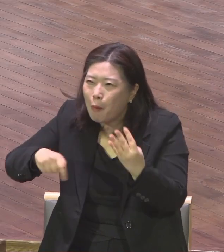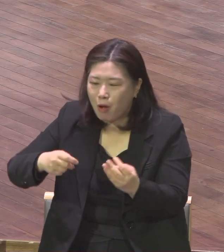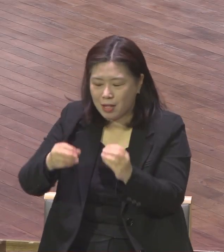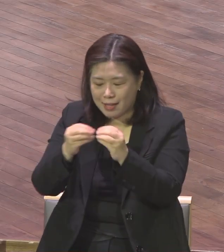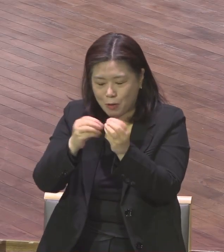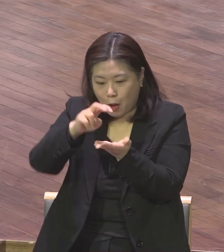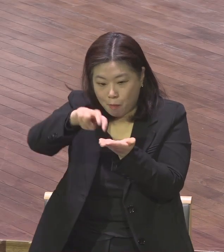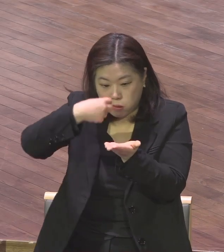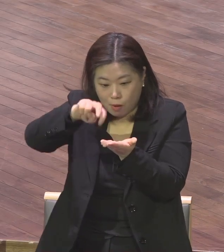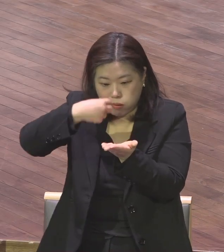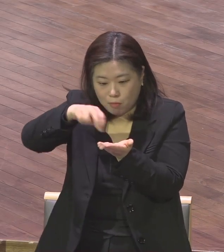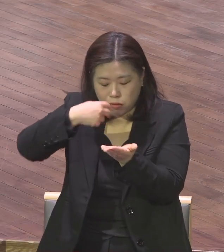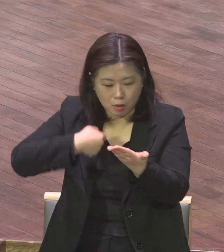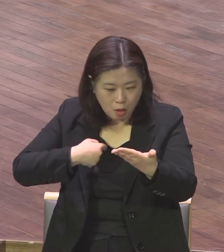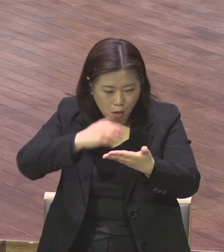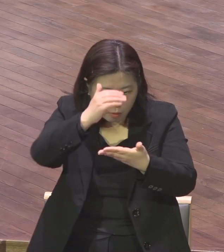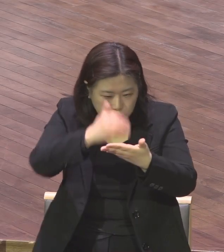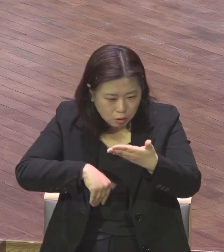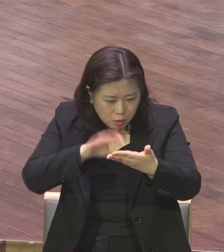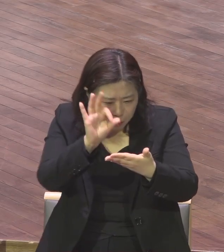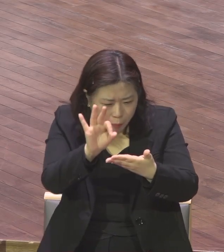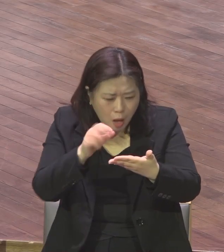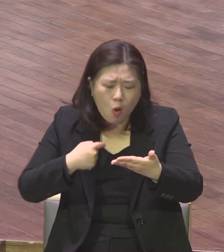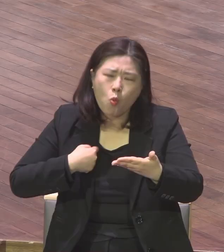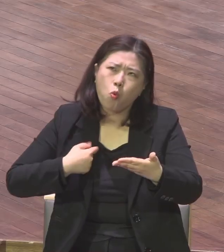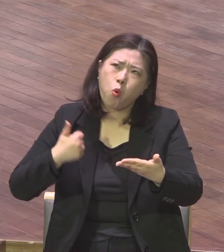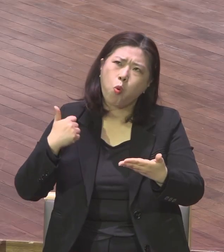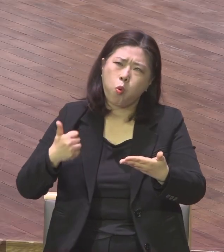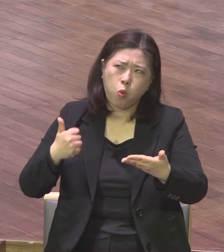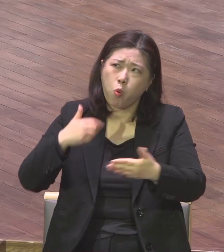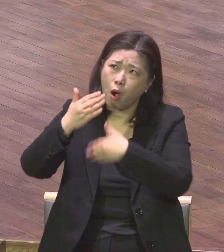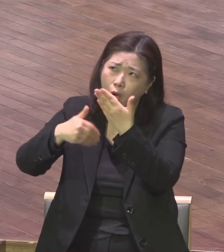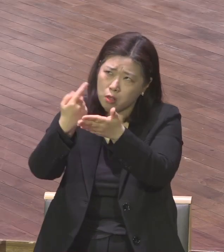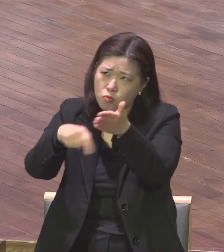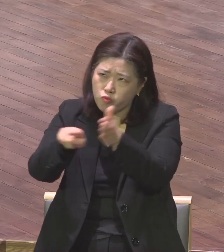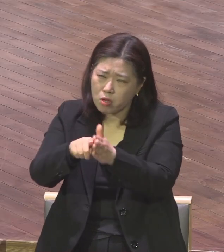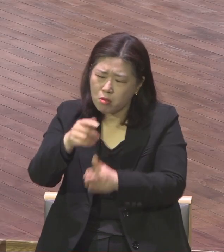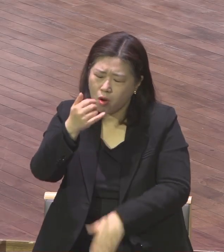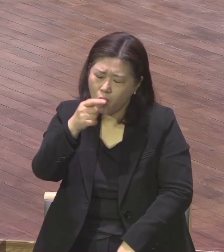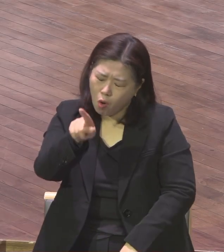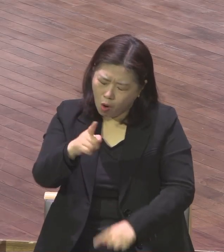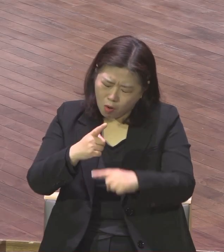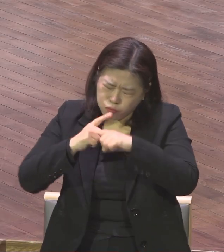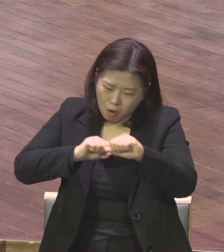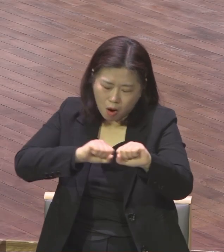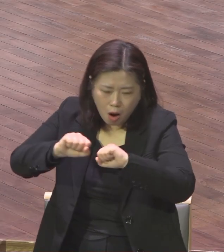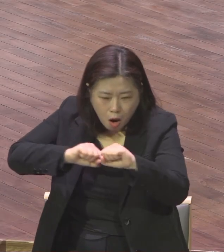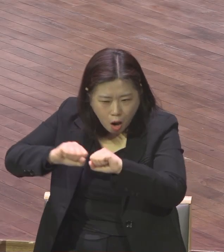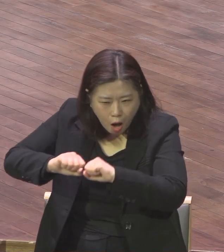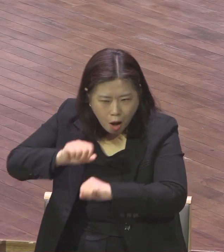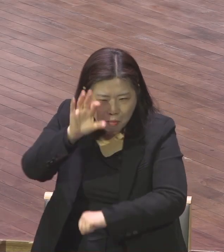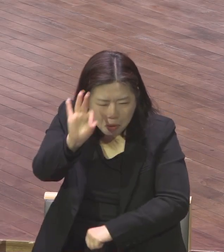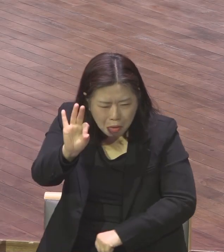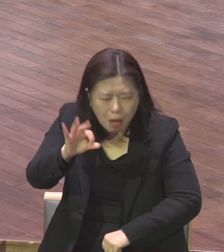화나고 부담스럽고 뭐 불편스럽고 그렇습니까? 폭삭 속았습니다.